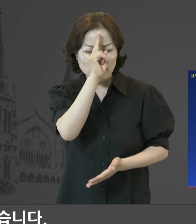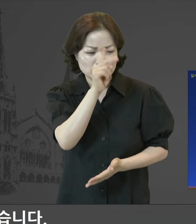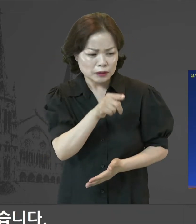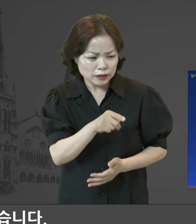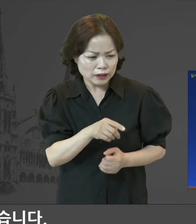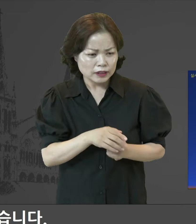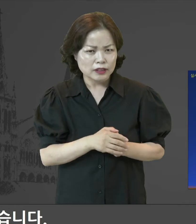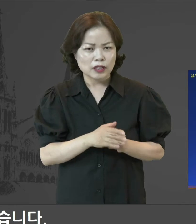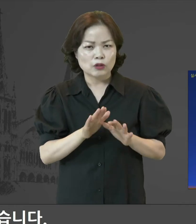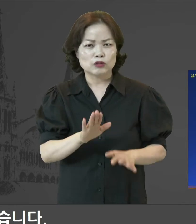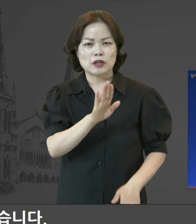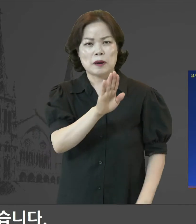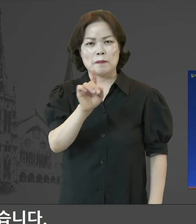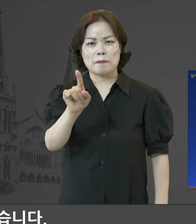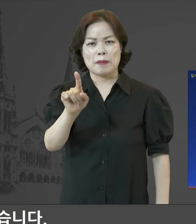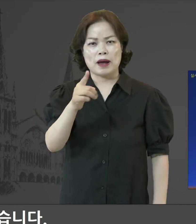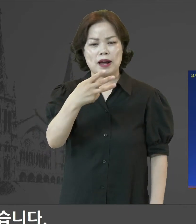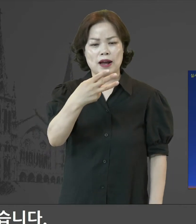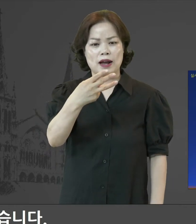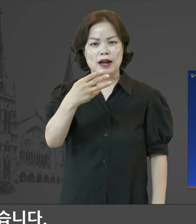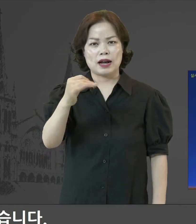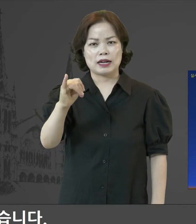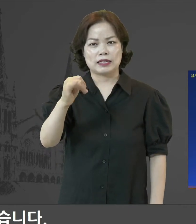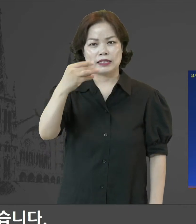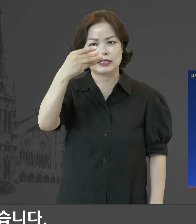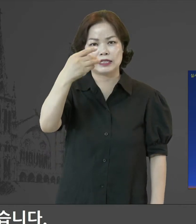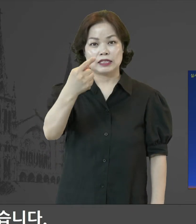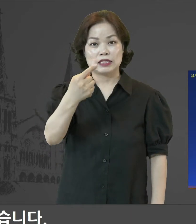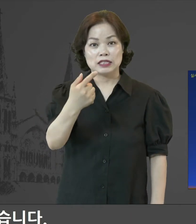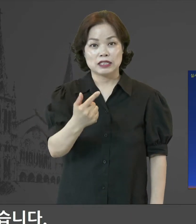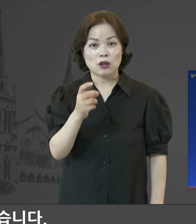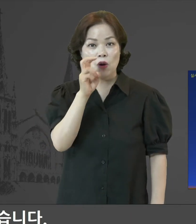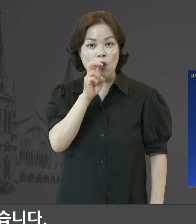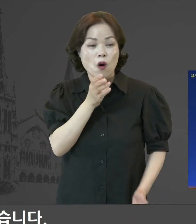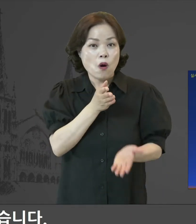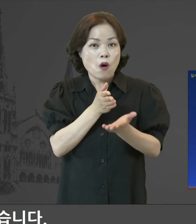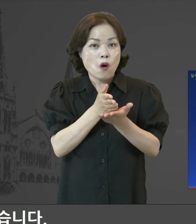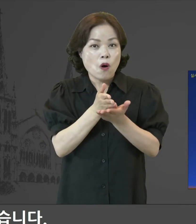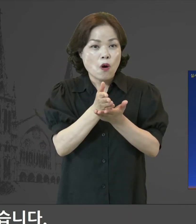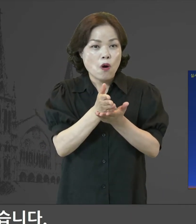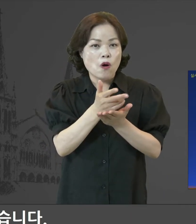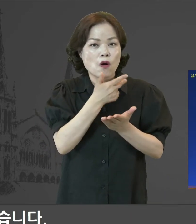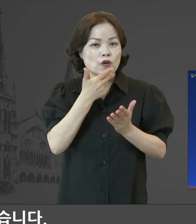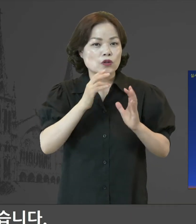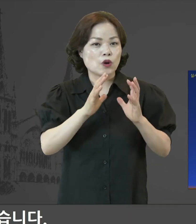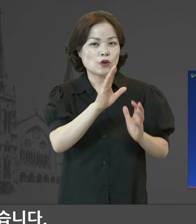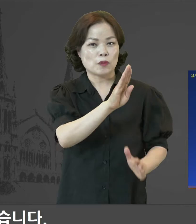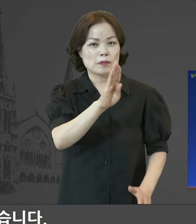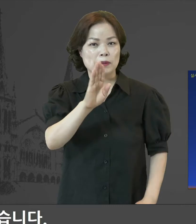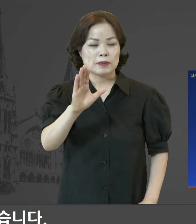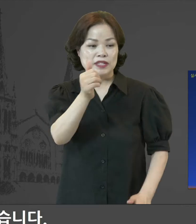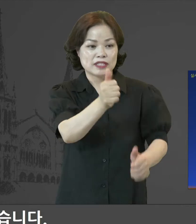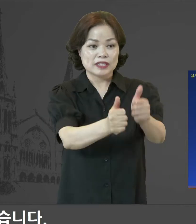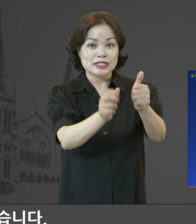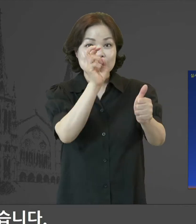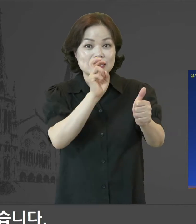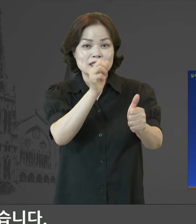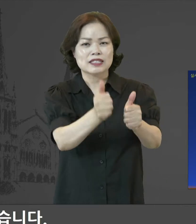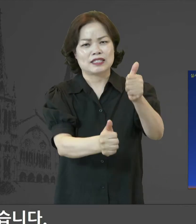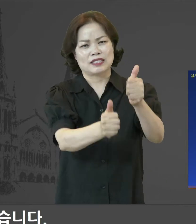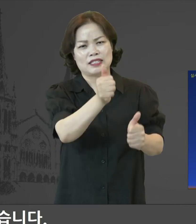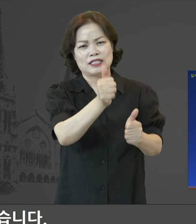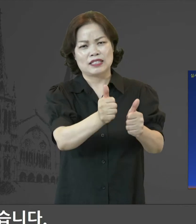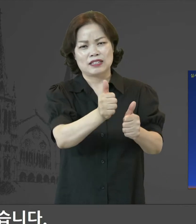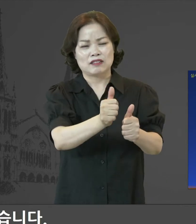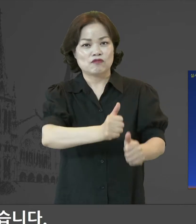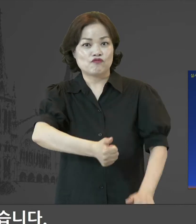우리나라의 바리톤 성악하시는 분이 영국 BBC 카디프 콩쿠르에서 아주 우수한